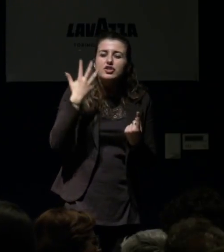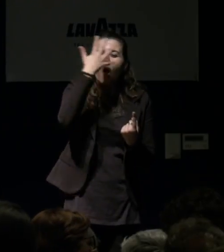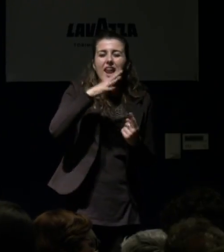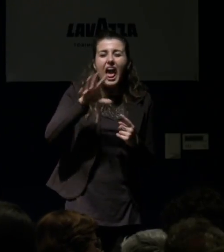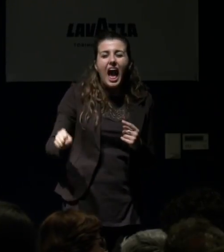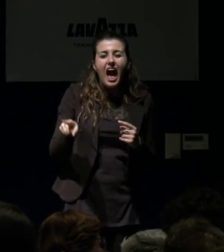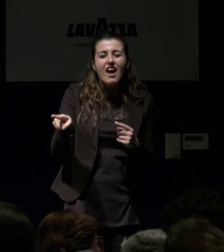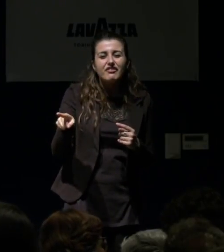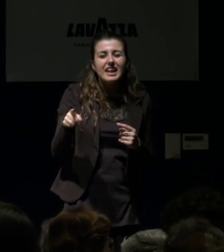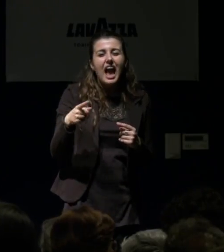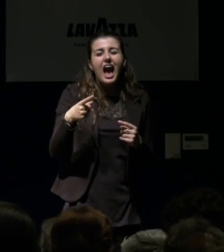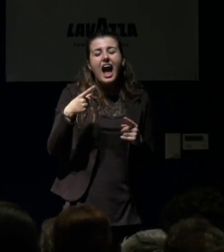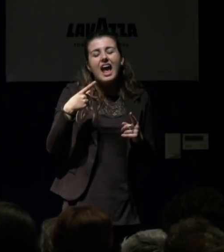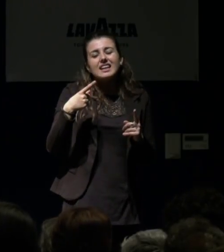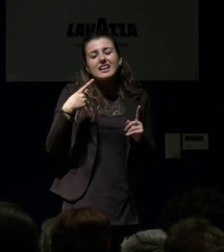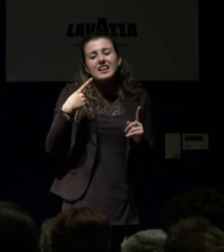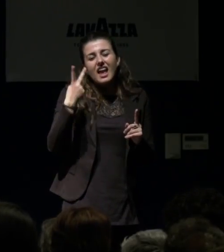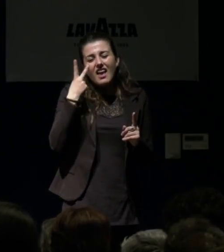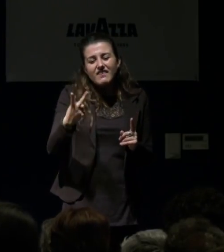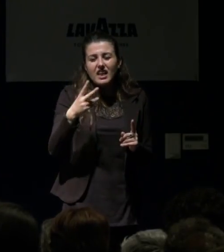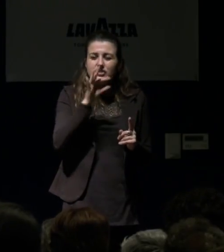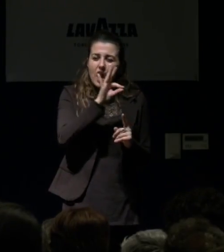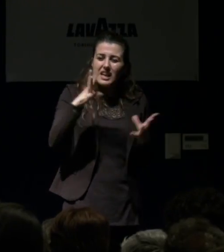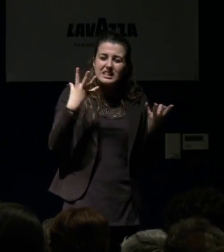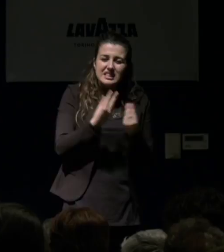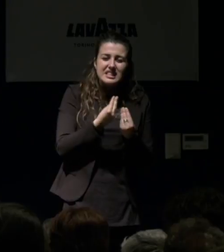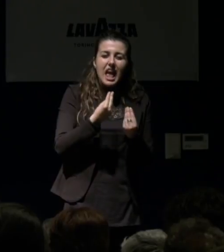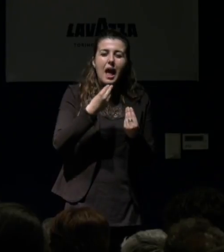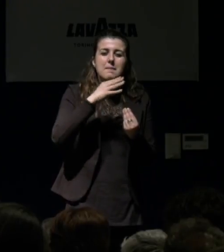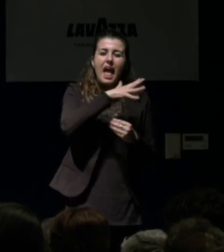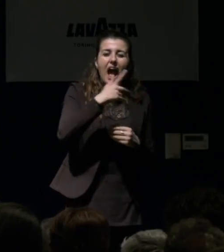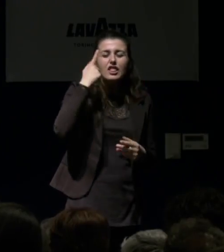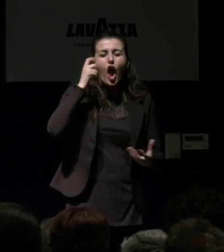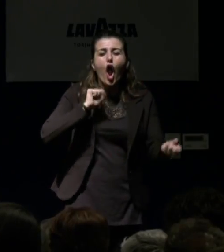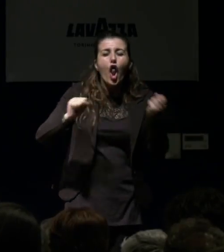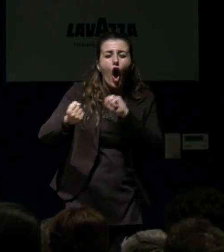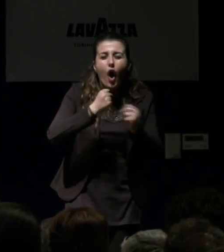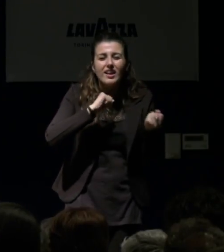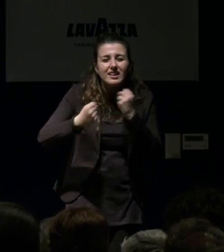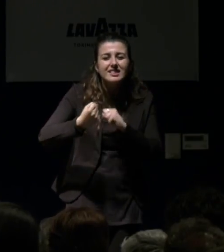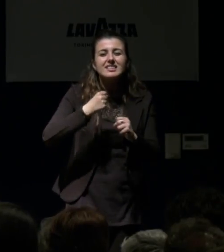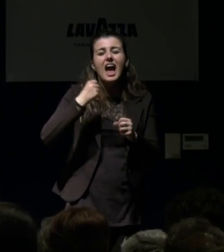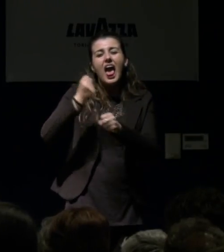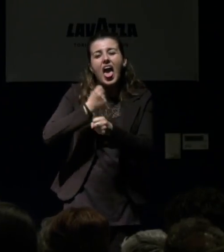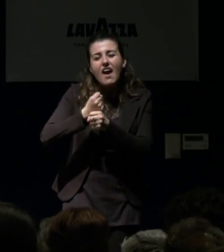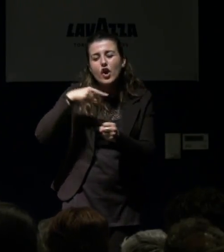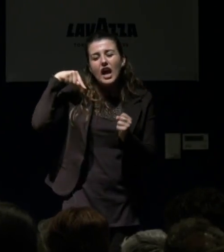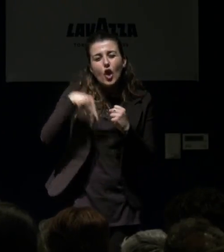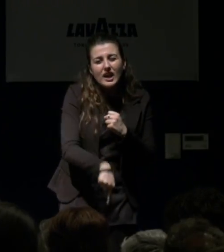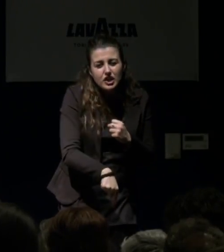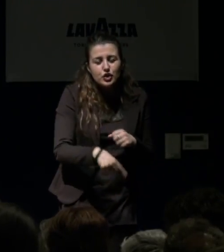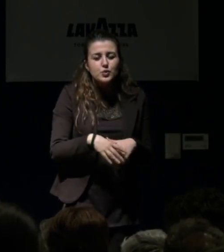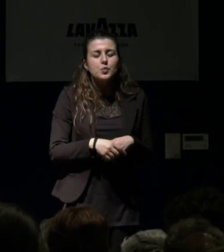questo insieme a ivan segni aveva seguito la lotta dei braccianti al sud mi ha sorpreso